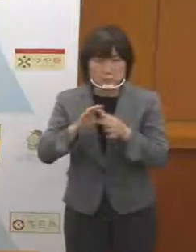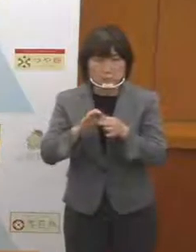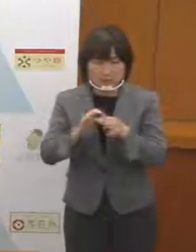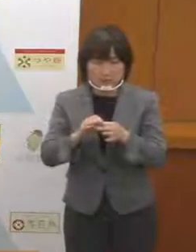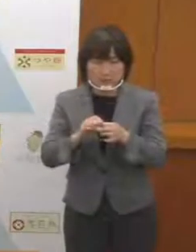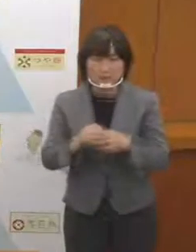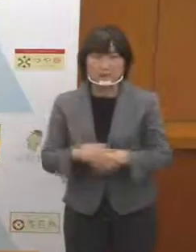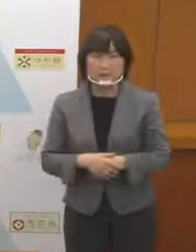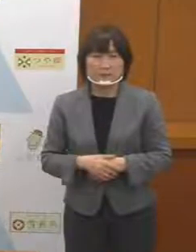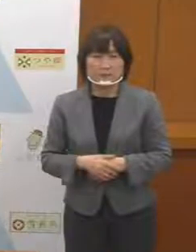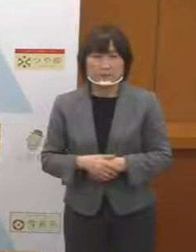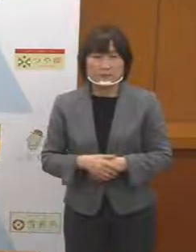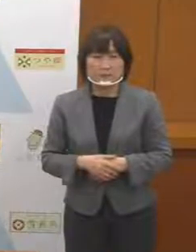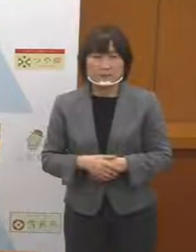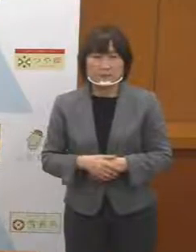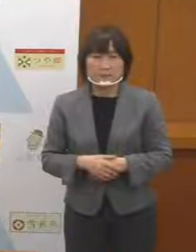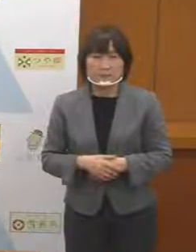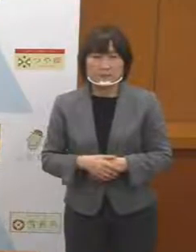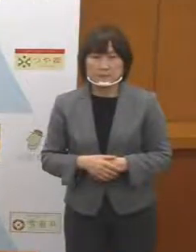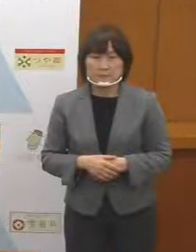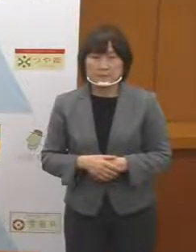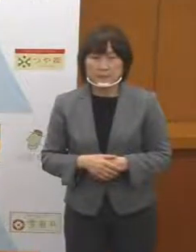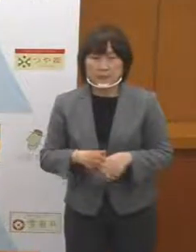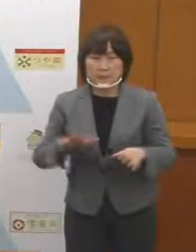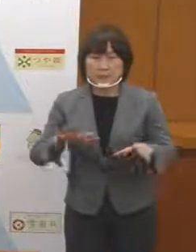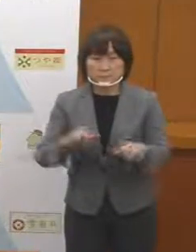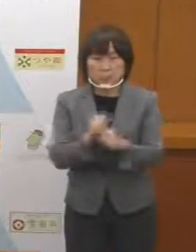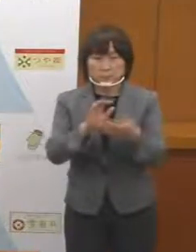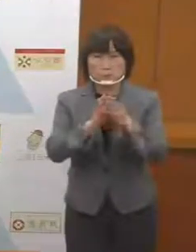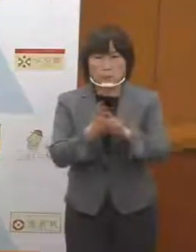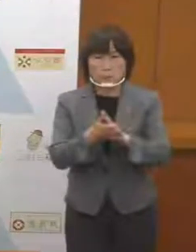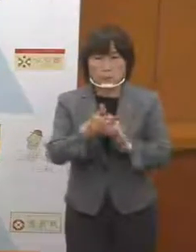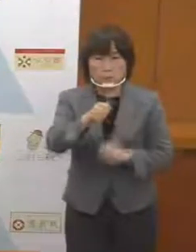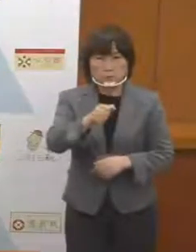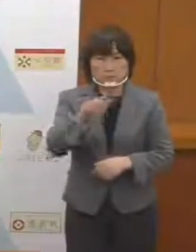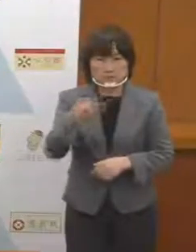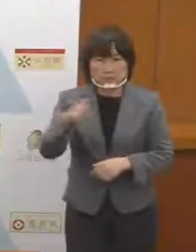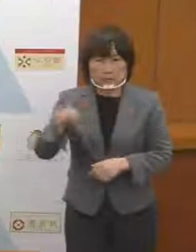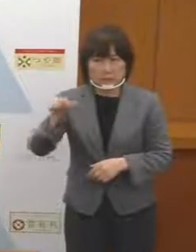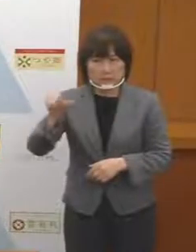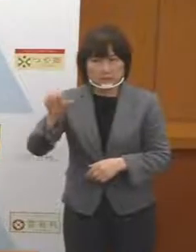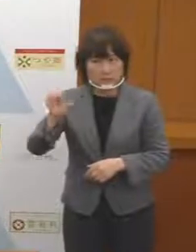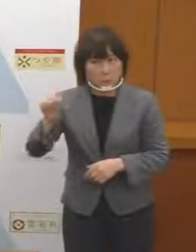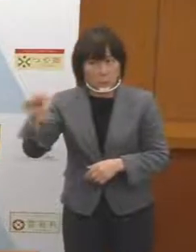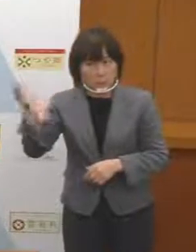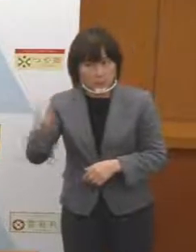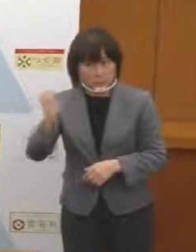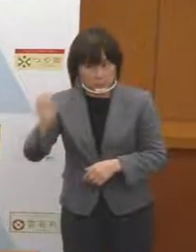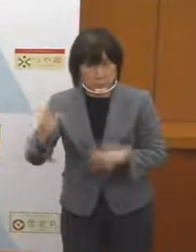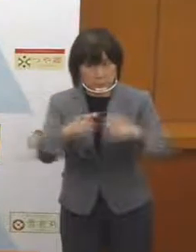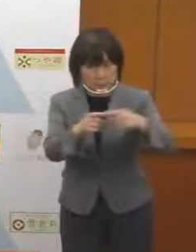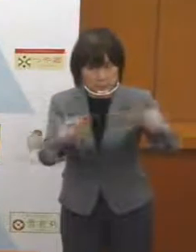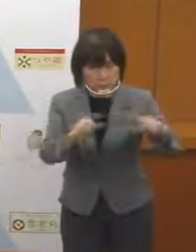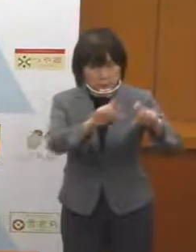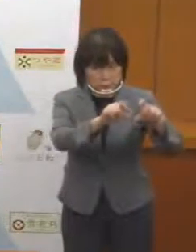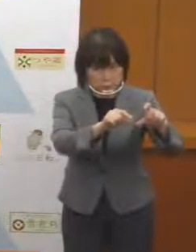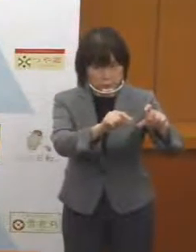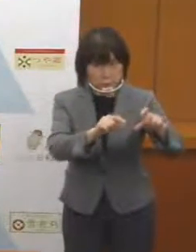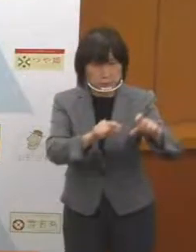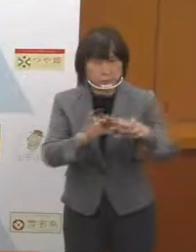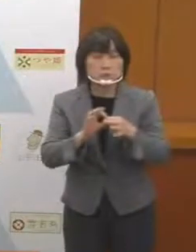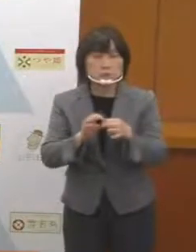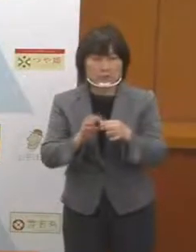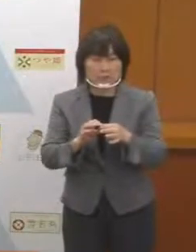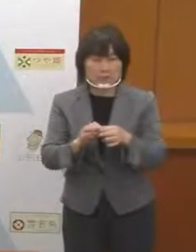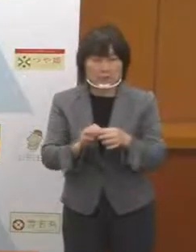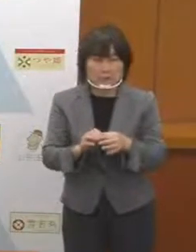の私のちょっとまだ定かでないですけどまぁその生姜後12.05%全国の数字なしますけれどもその投票率について